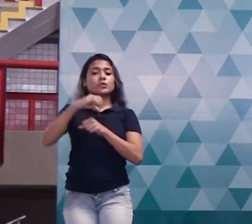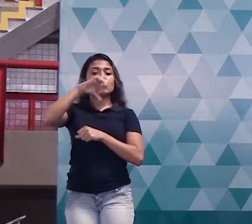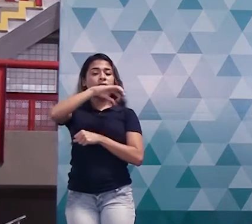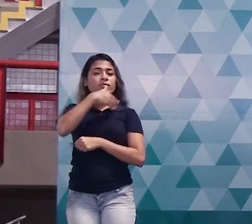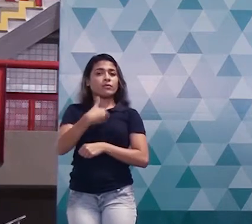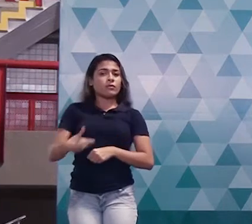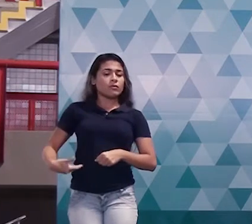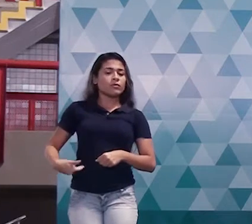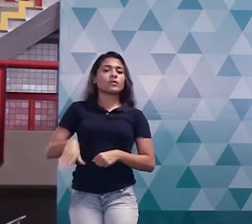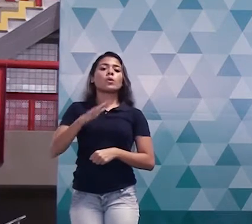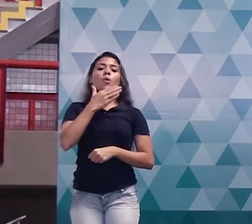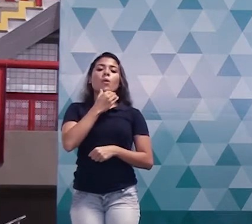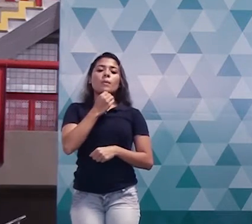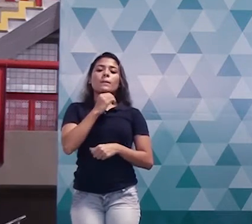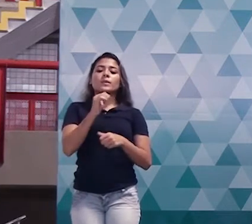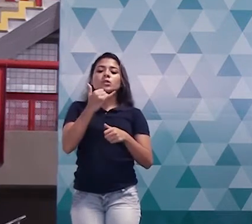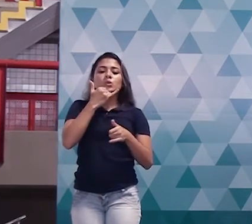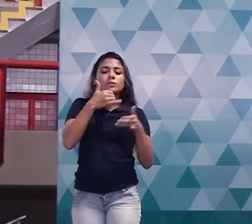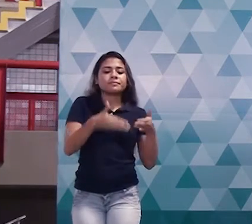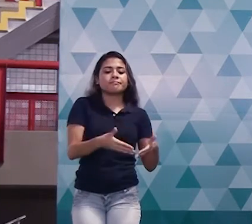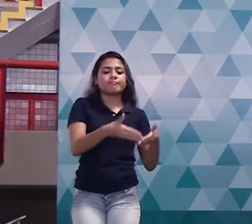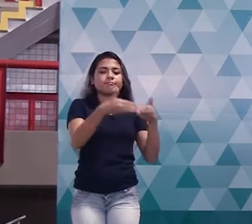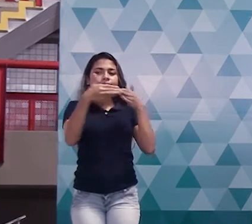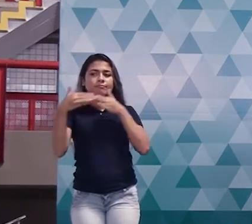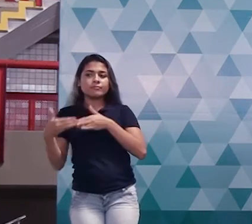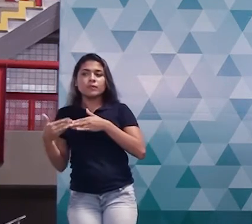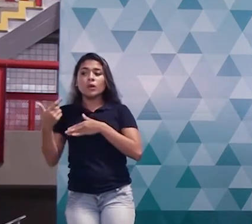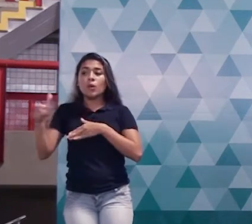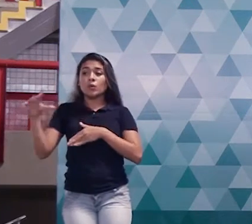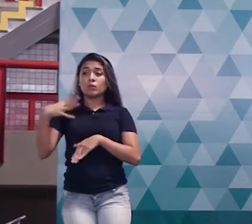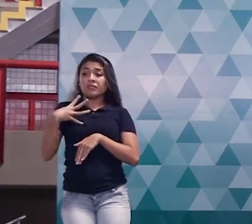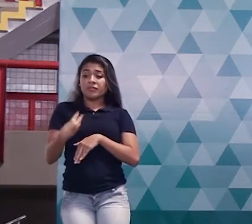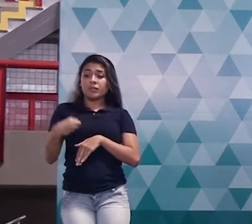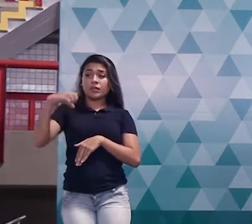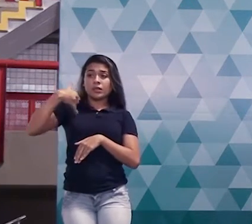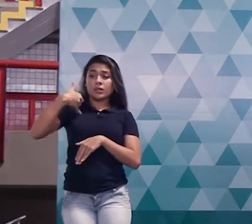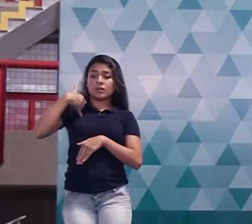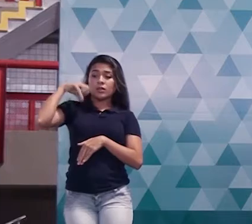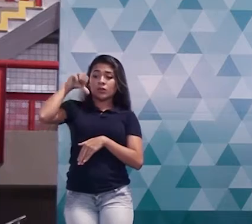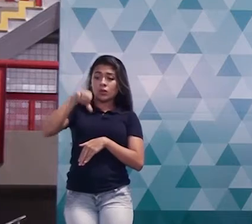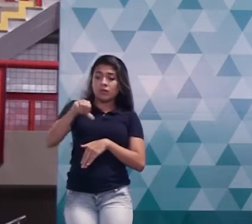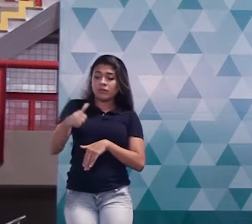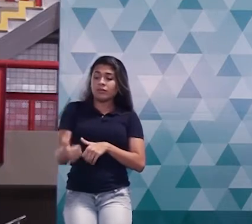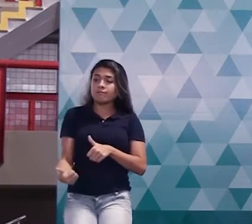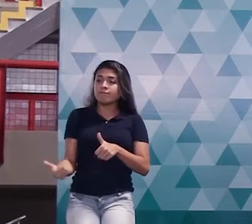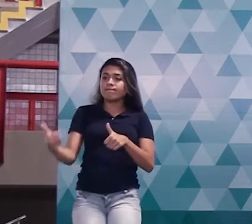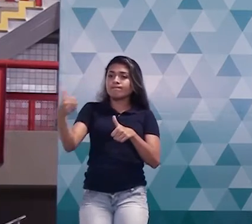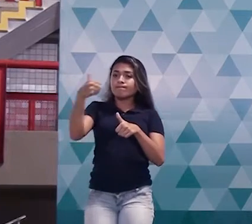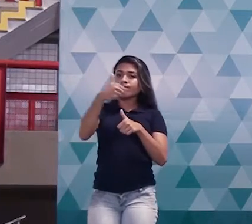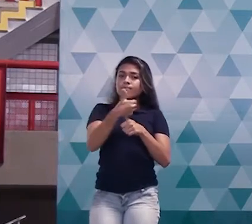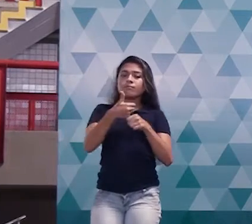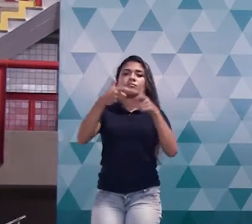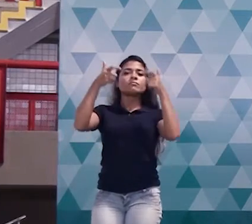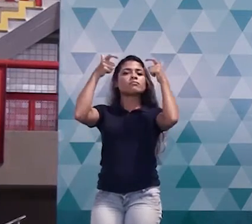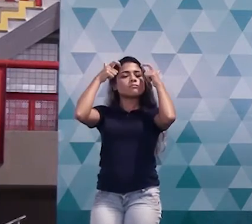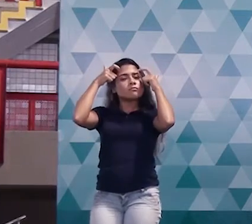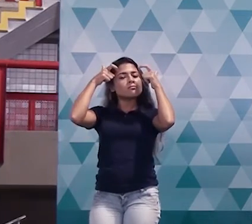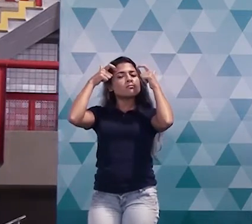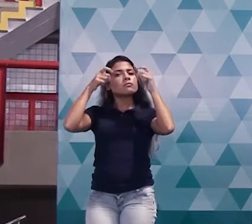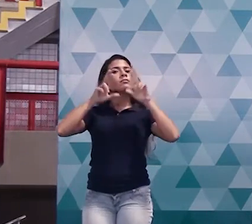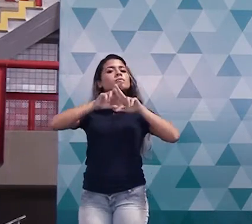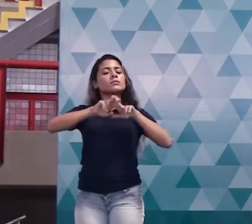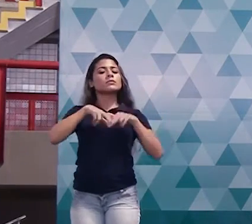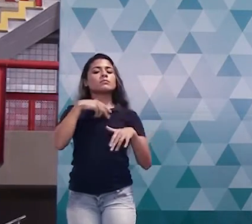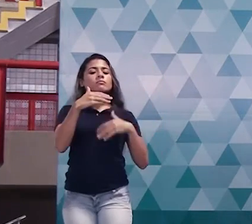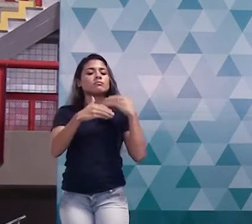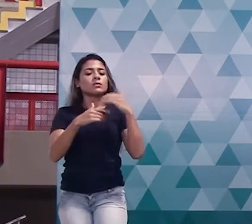tem 5 anos, e se estabelece uma regência porque a Constituição determinava. E dentro desse processo você tinha 2